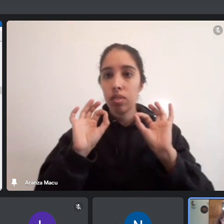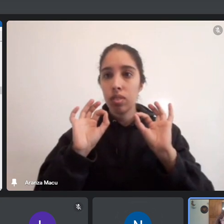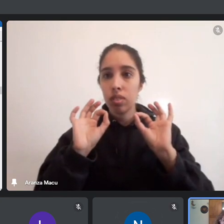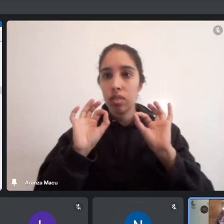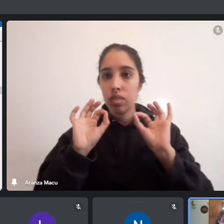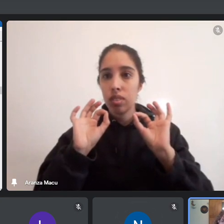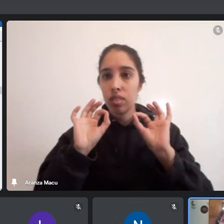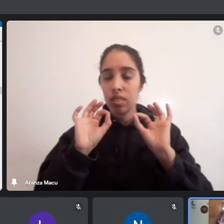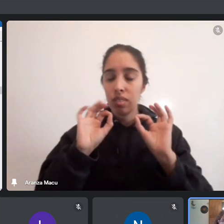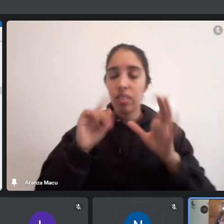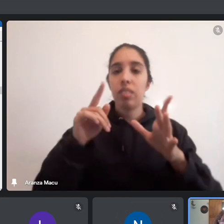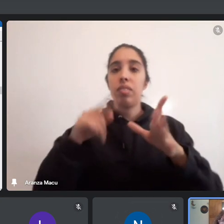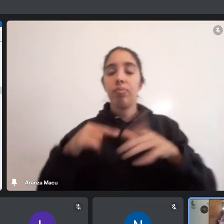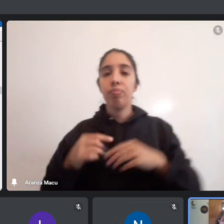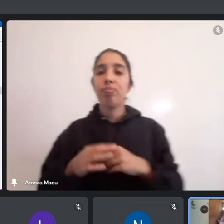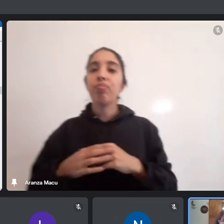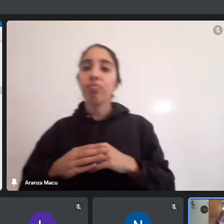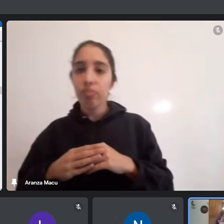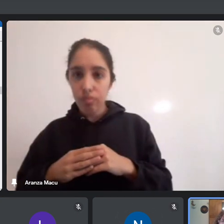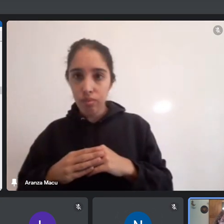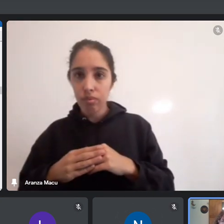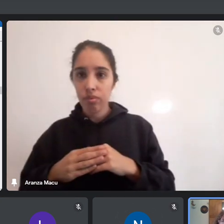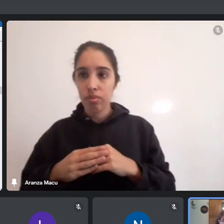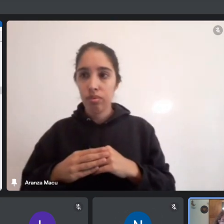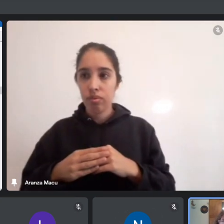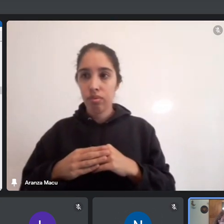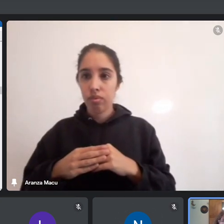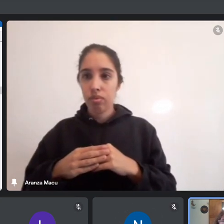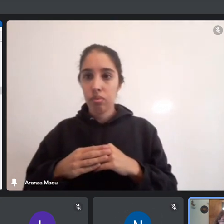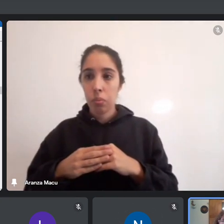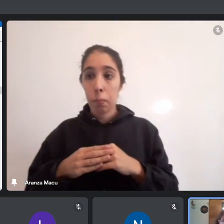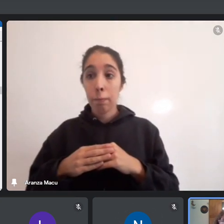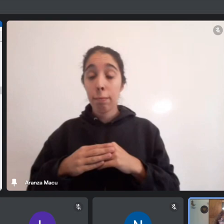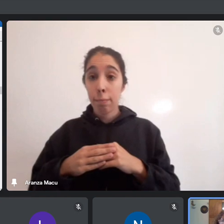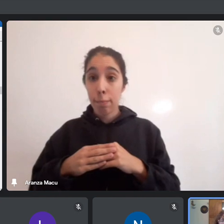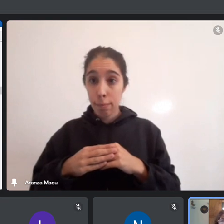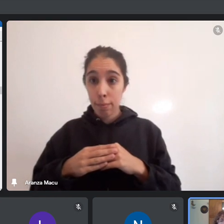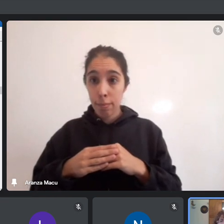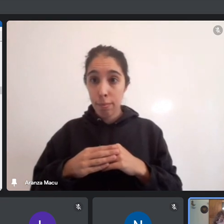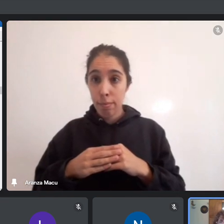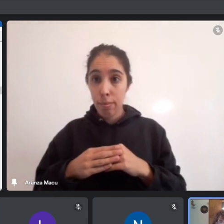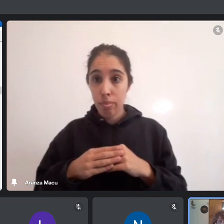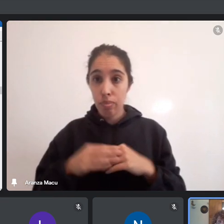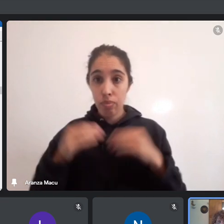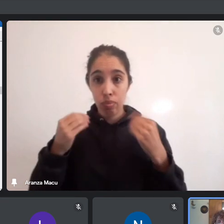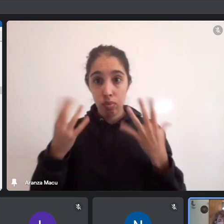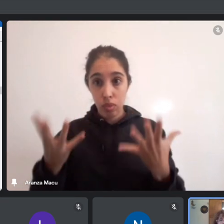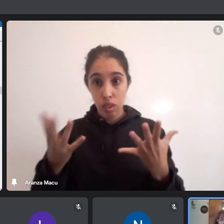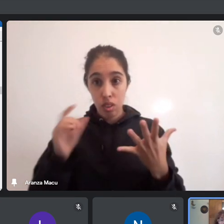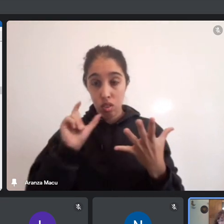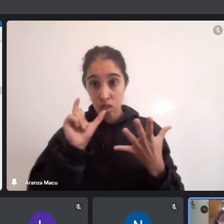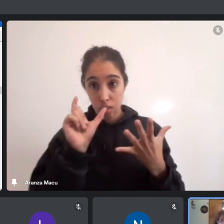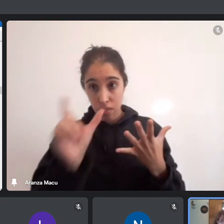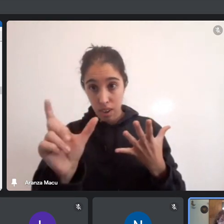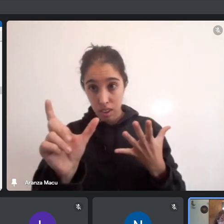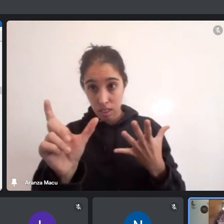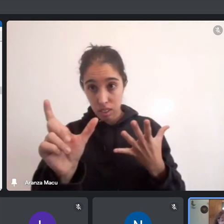un Ajá. delay. Cuando tenemos yo se los puse en el apunte, de